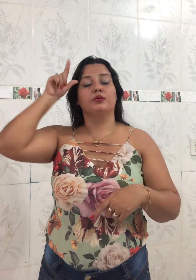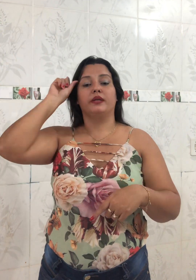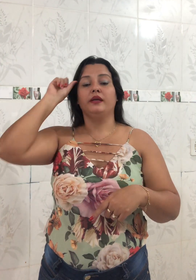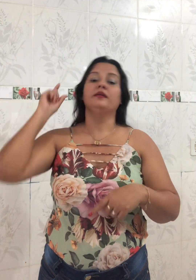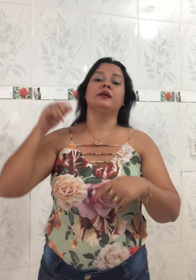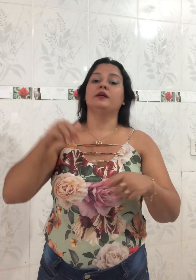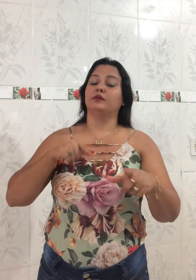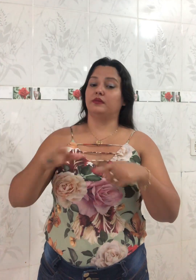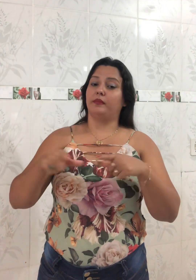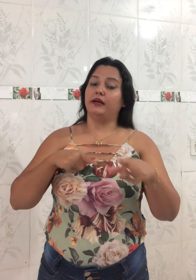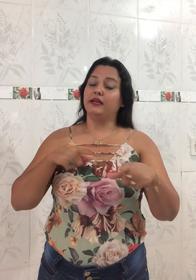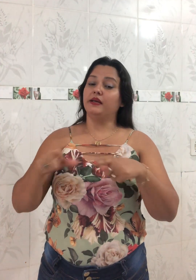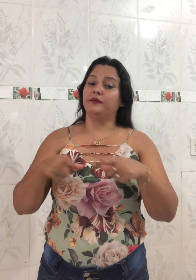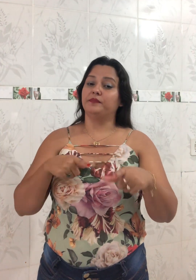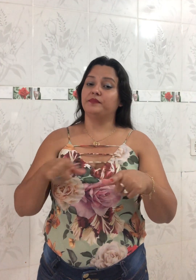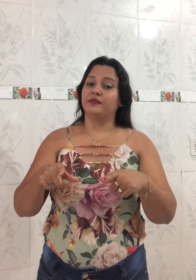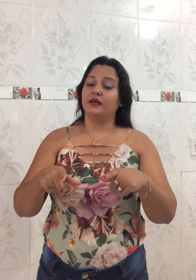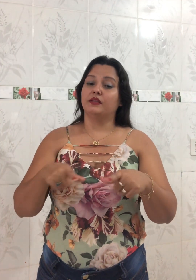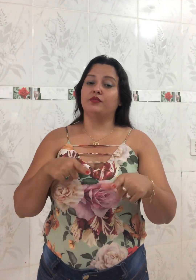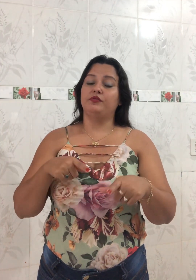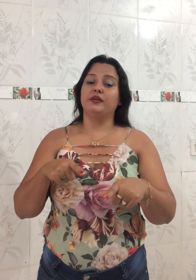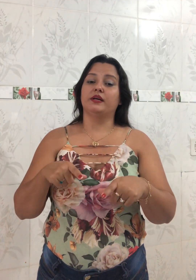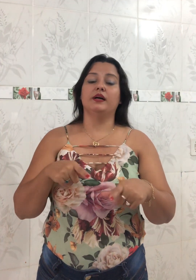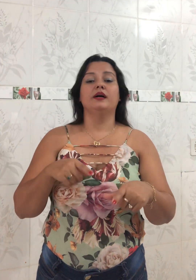ontem trabalhei. Então, fica